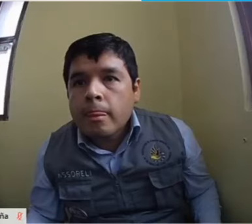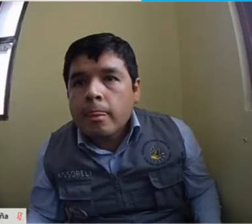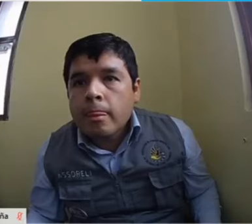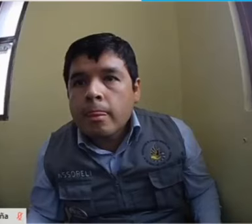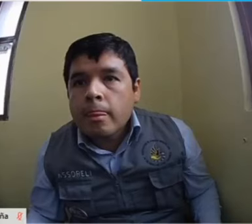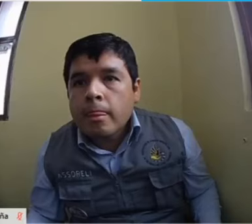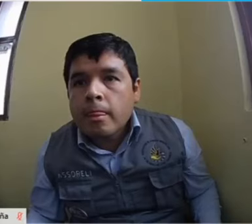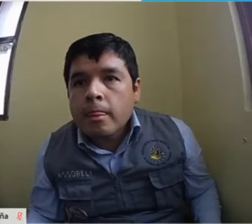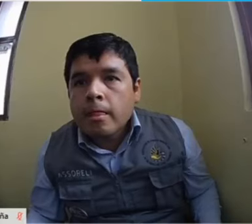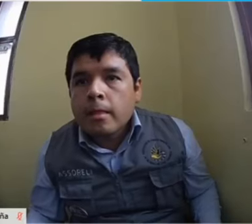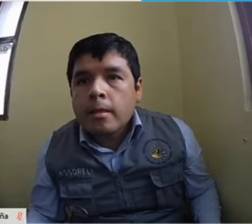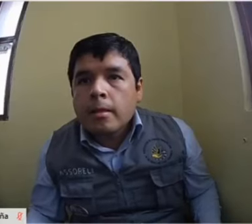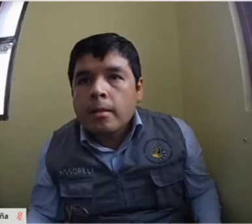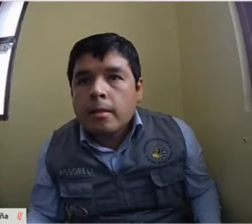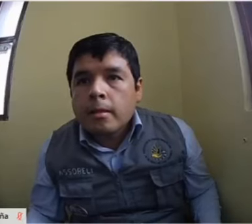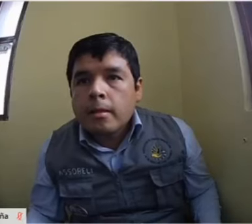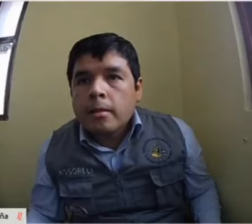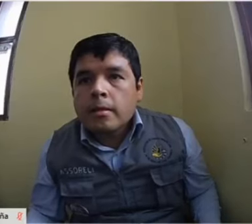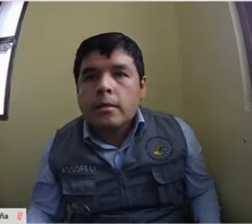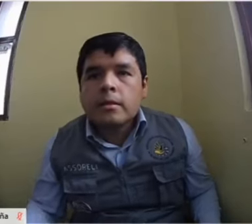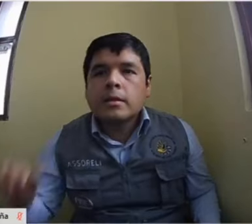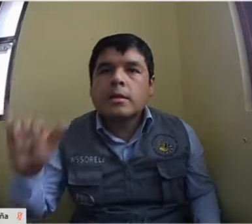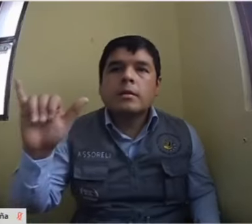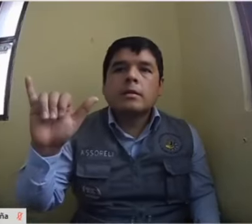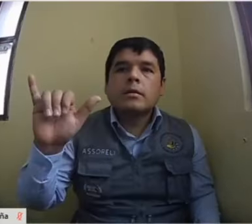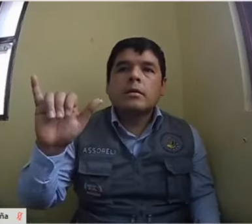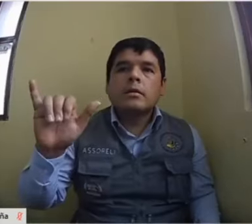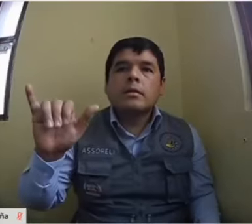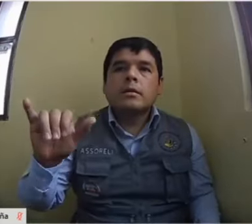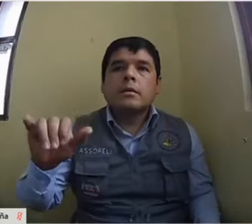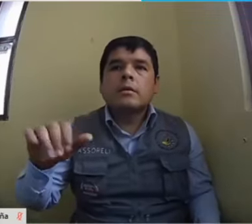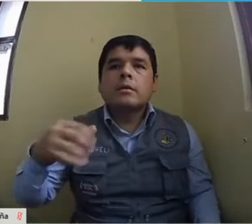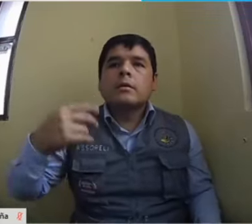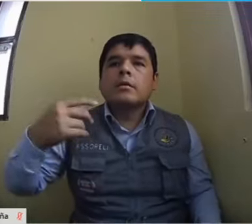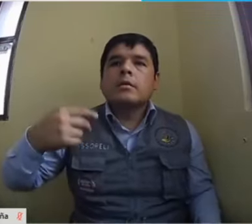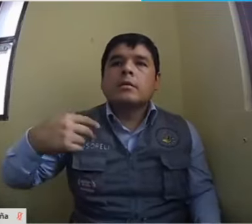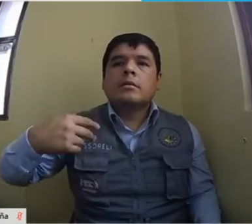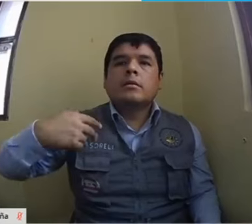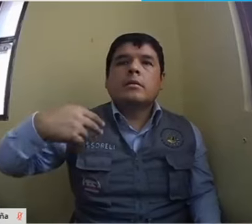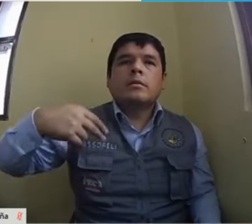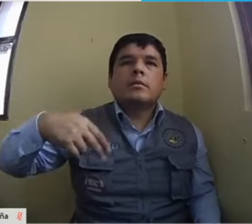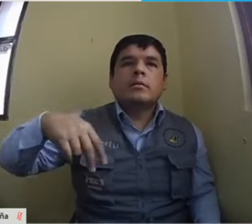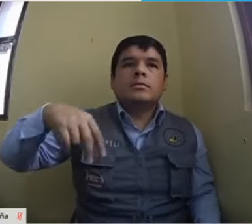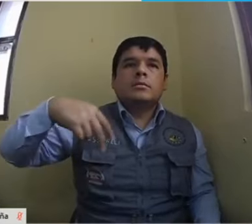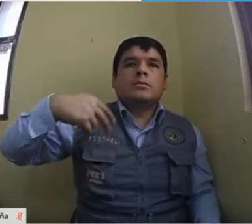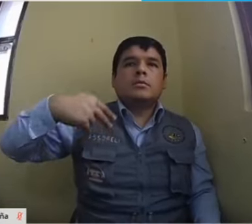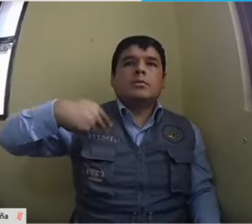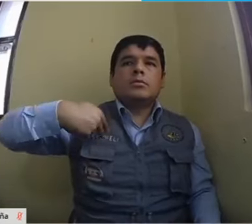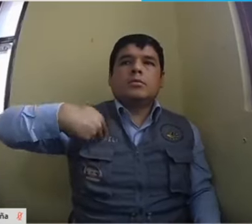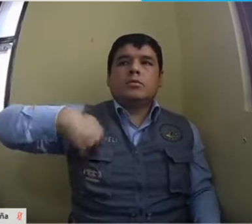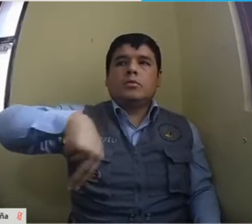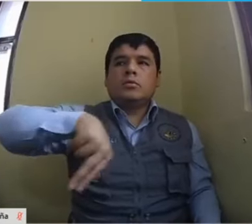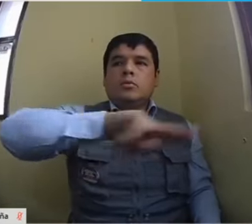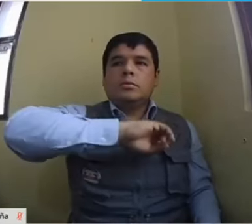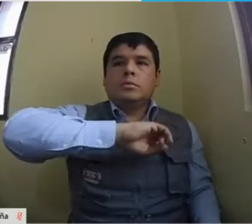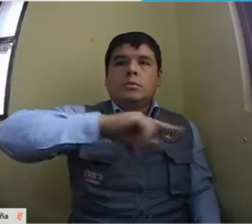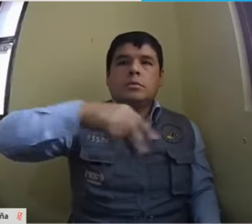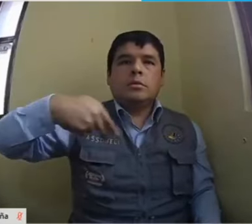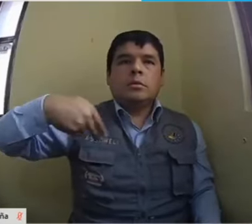Ronald no ubica las preguntas, por ejemplo. Yo las veo, pero ahí está. A ver, miren a Ronald, por